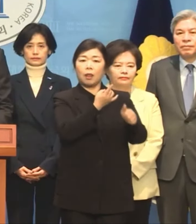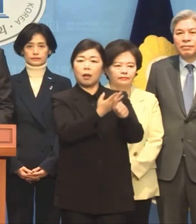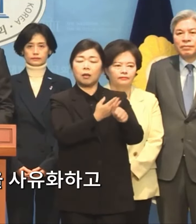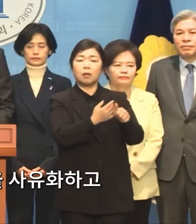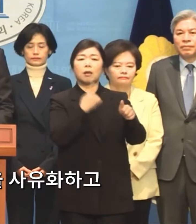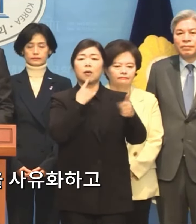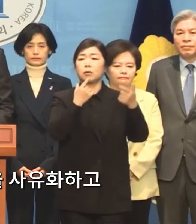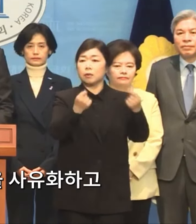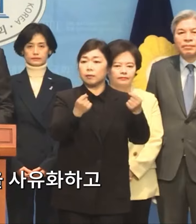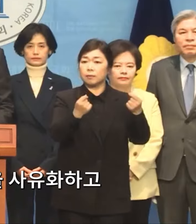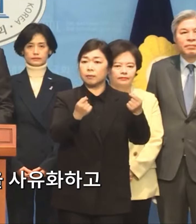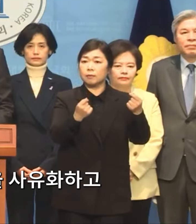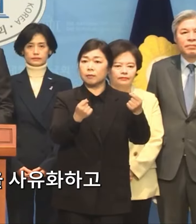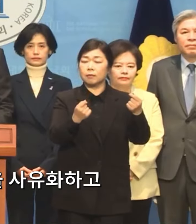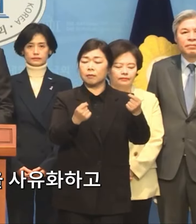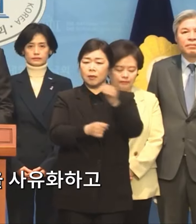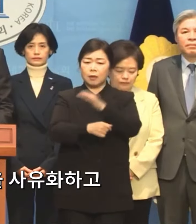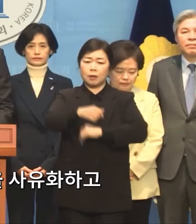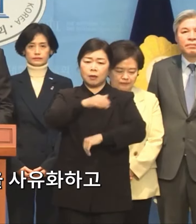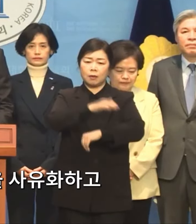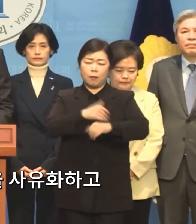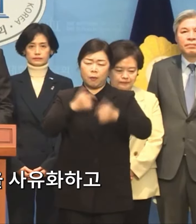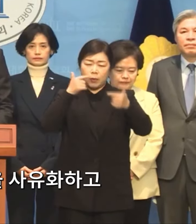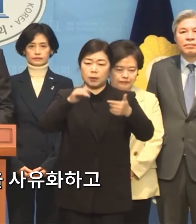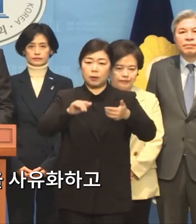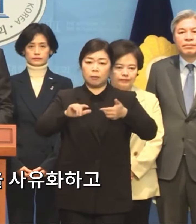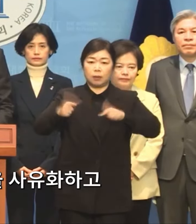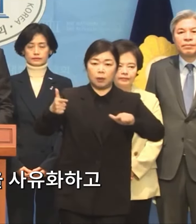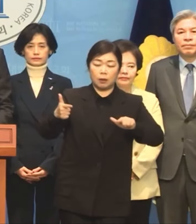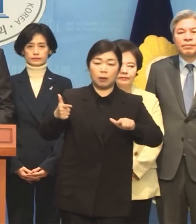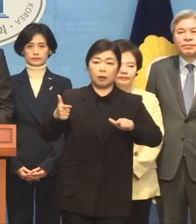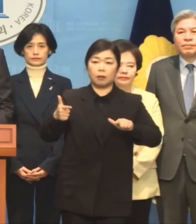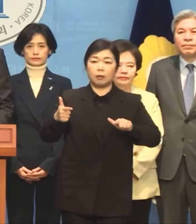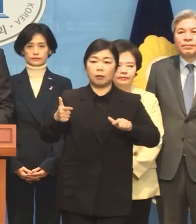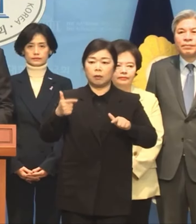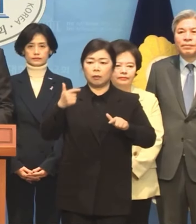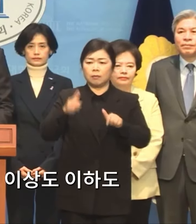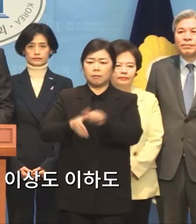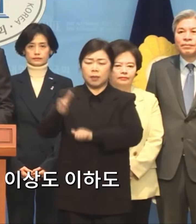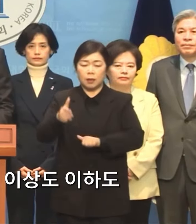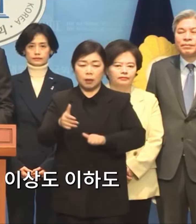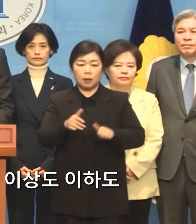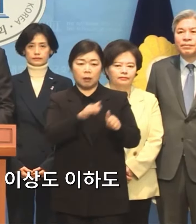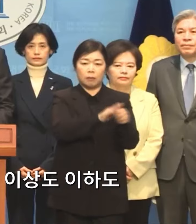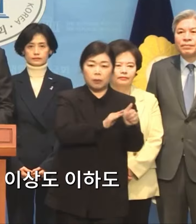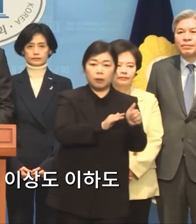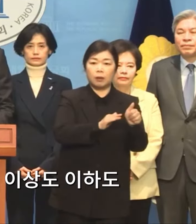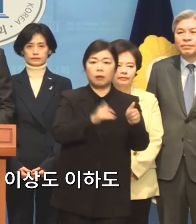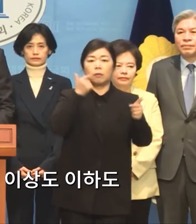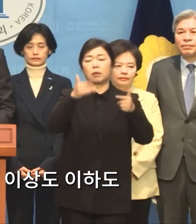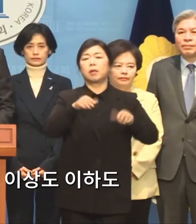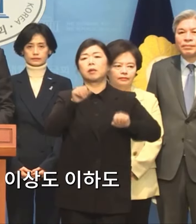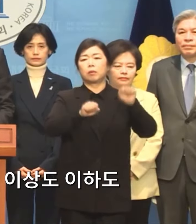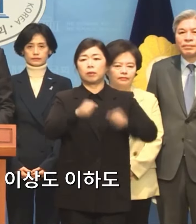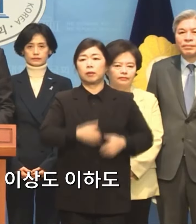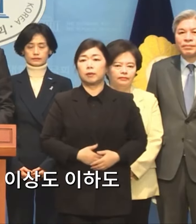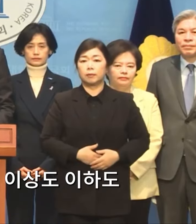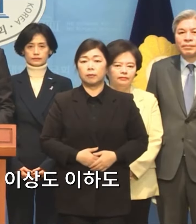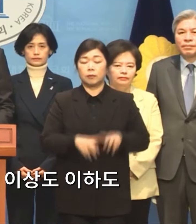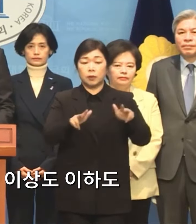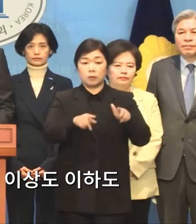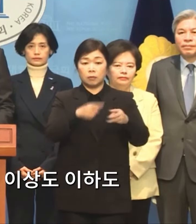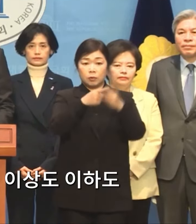등 극단적인 이중잣대로 권력을 사유화하고 있습니다 정치 권력의 철저한 하수인